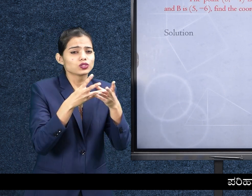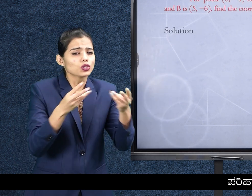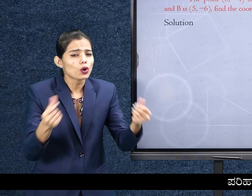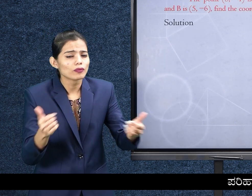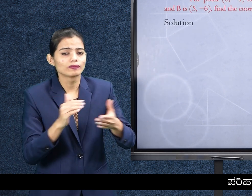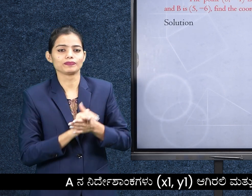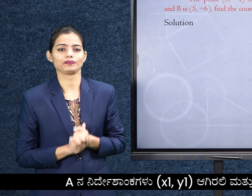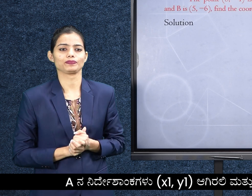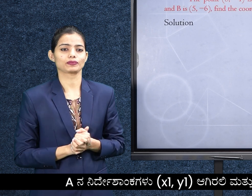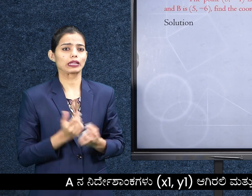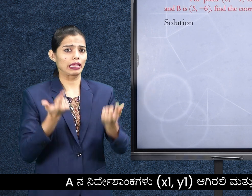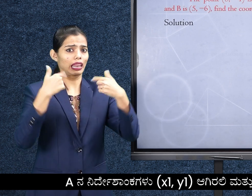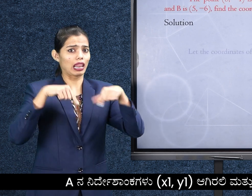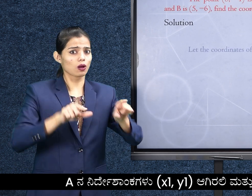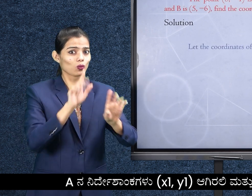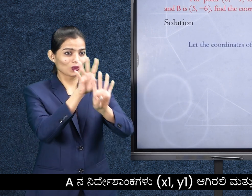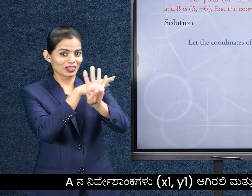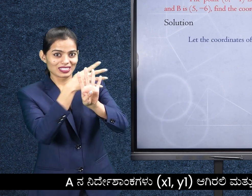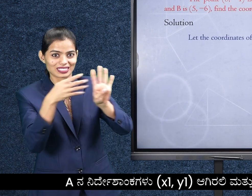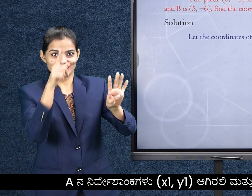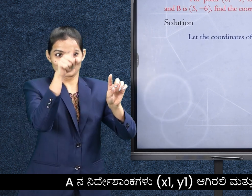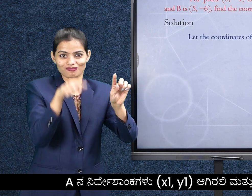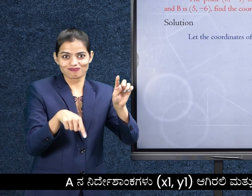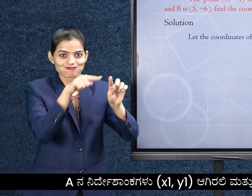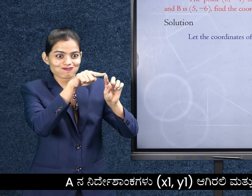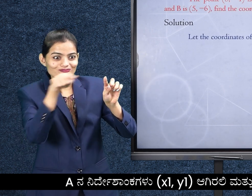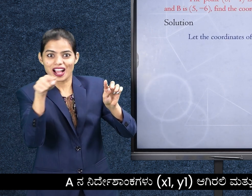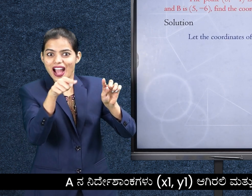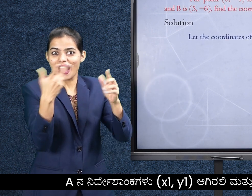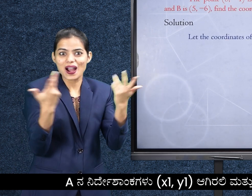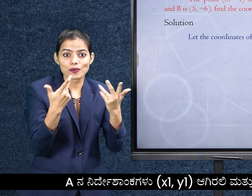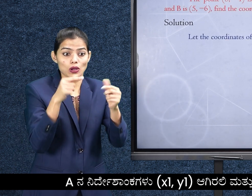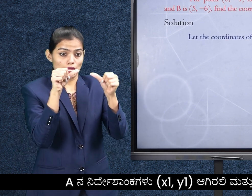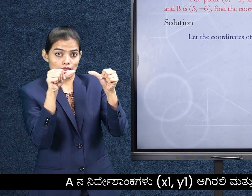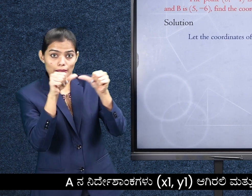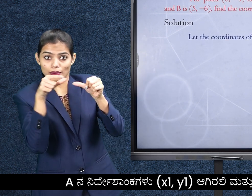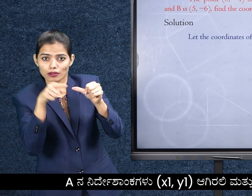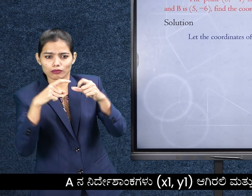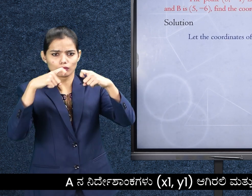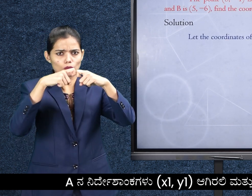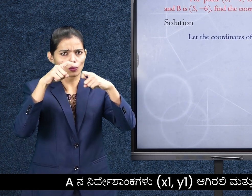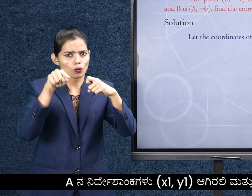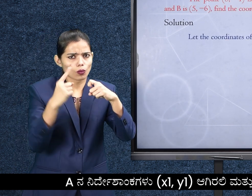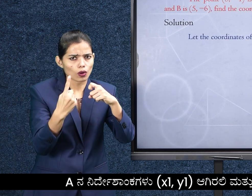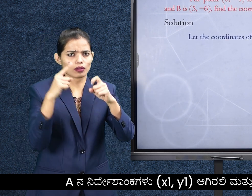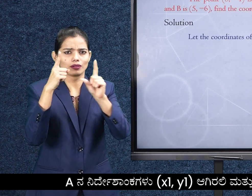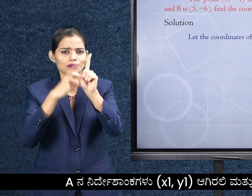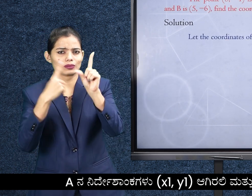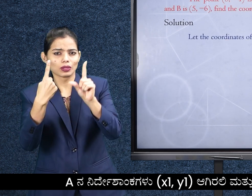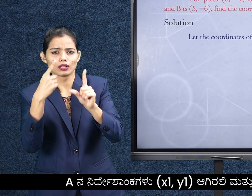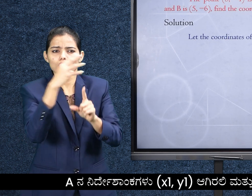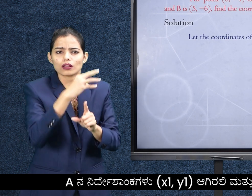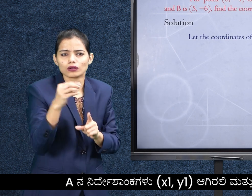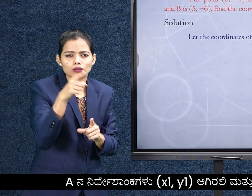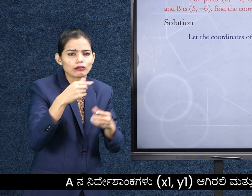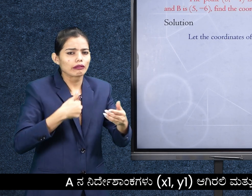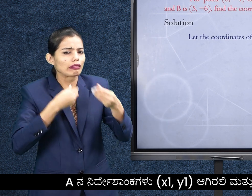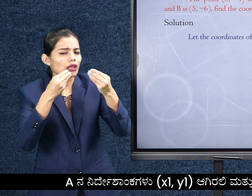ಪರಿಹಾರ: A ನ ನಿರ್ದೇಶಾಂಕಗಳು x1, y1 ಆಗಿರಲಿ ಮತ್ತು ಕೊಟ್ಟಿರುವ ಬಿಂದು B 5, -6